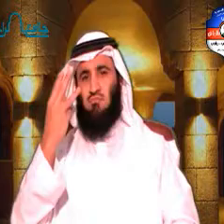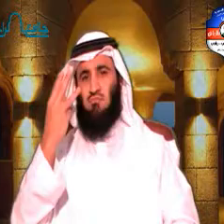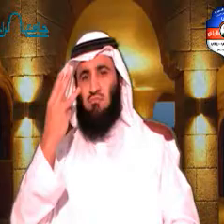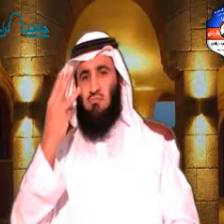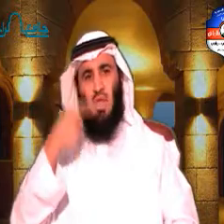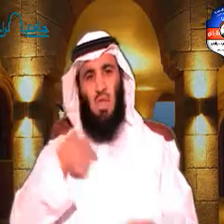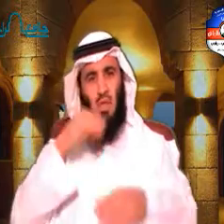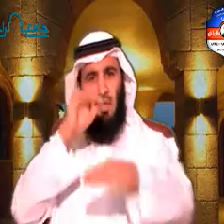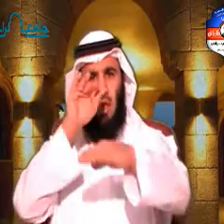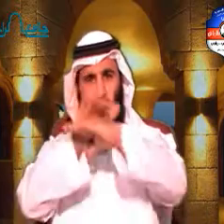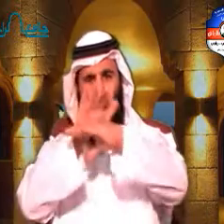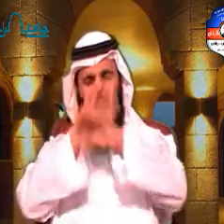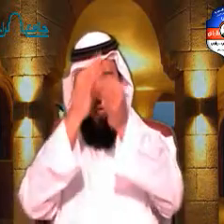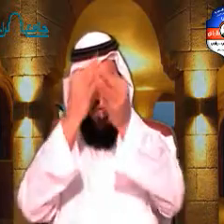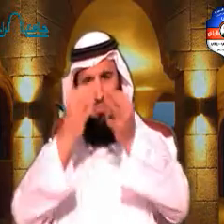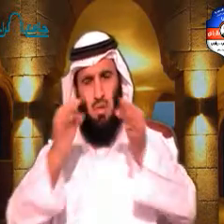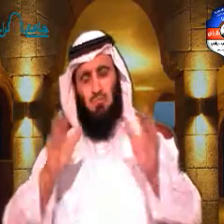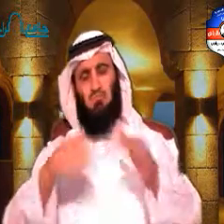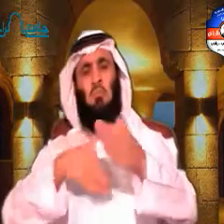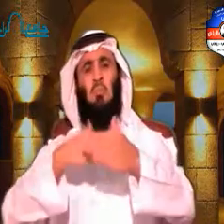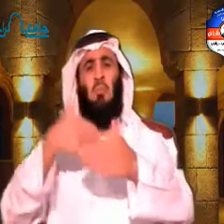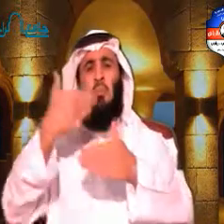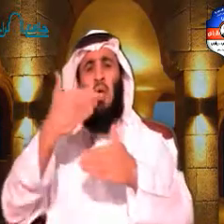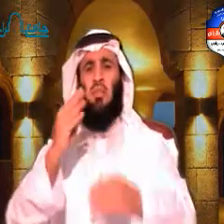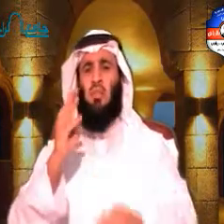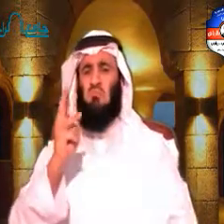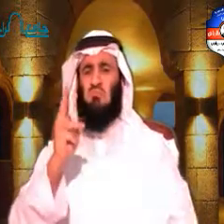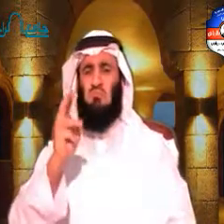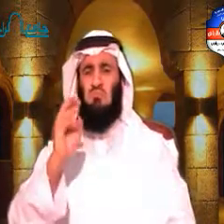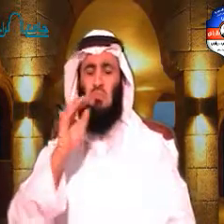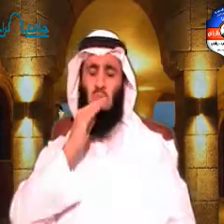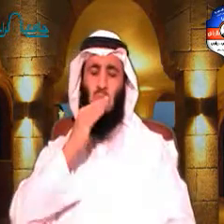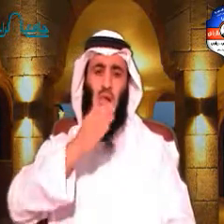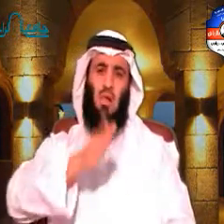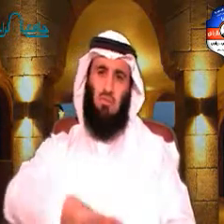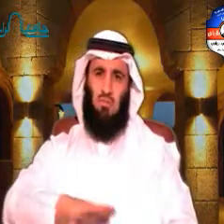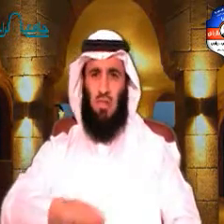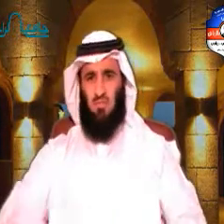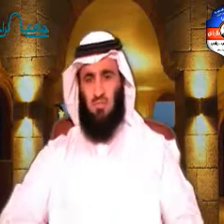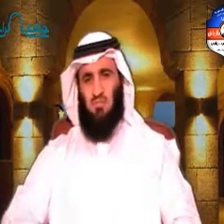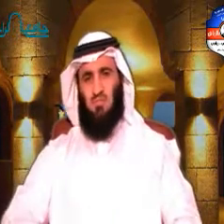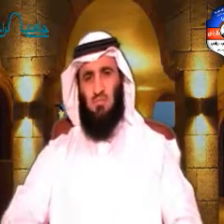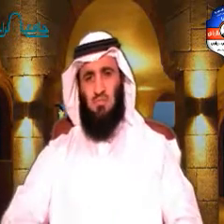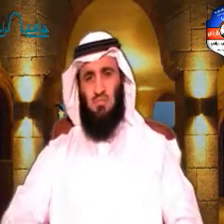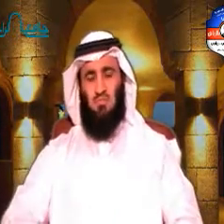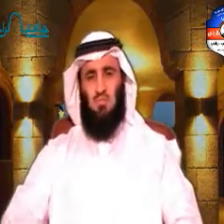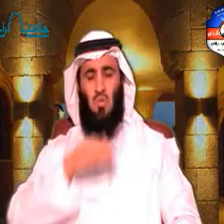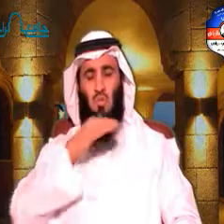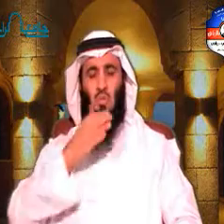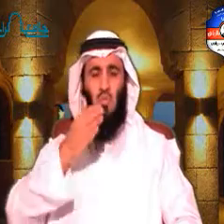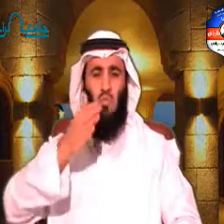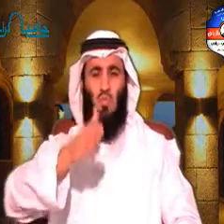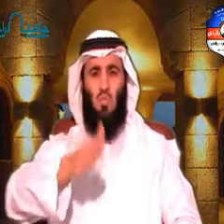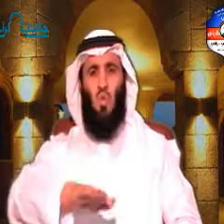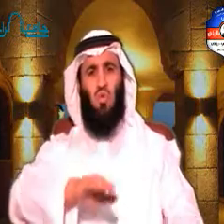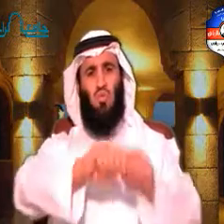الله عليه وسلم بعد ذلك بأيام قلائل، تركهم على منهج مصون في أيد